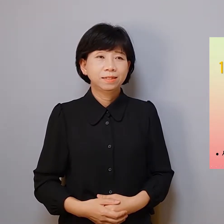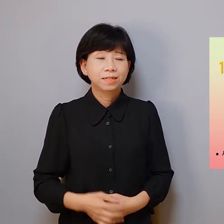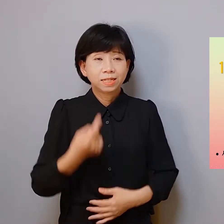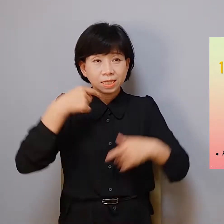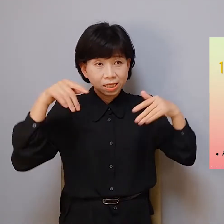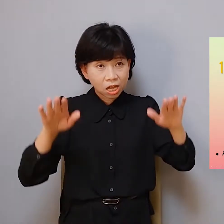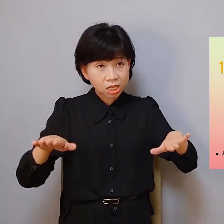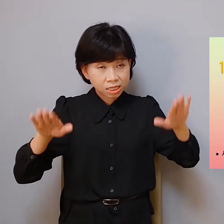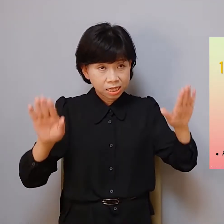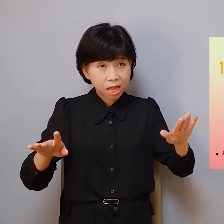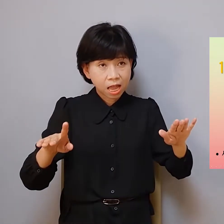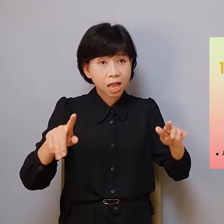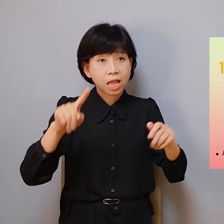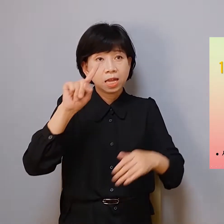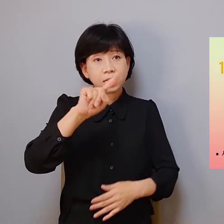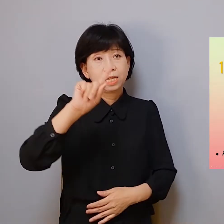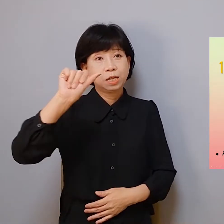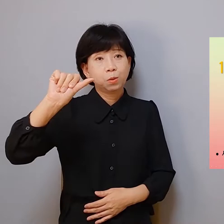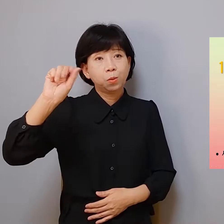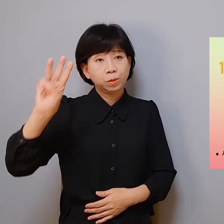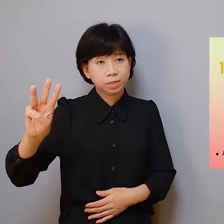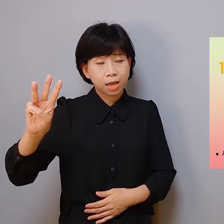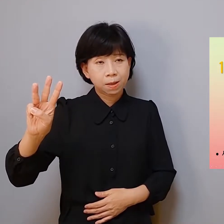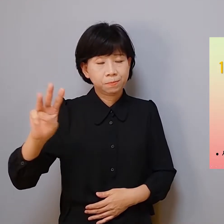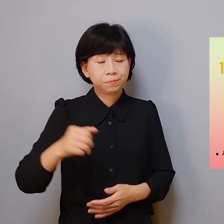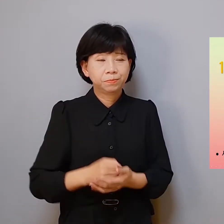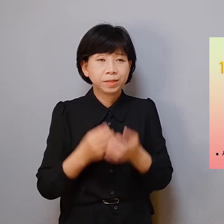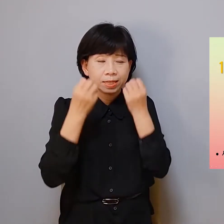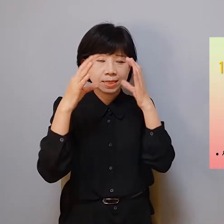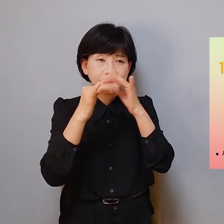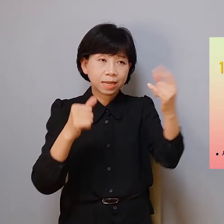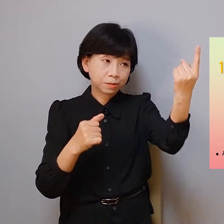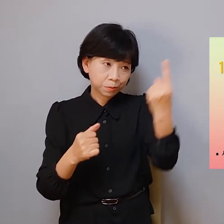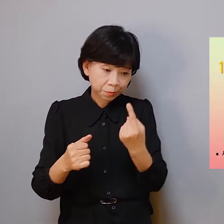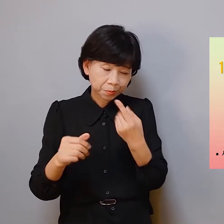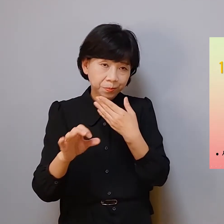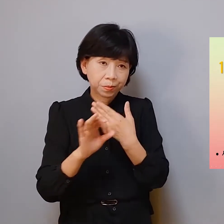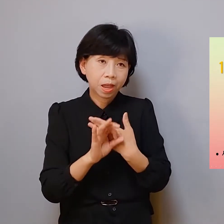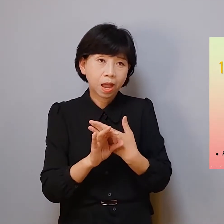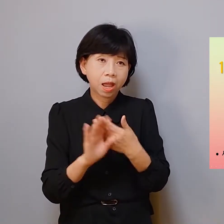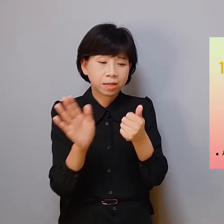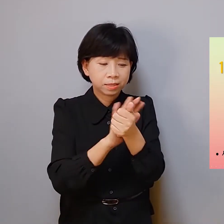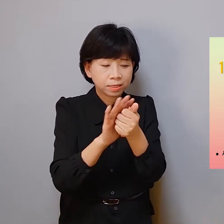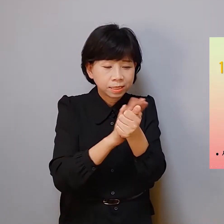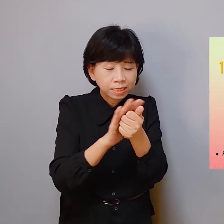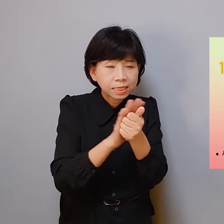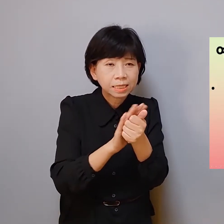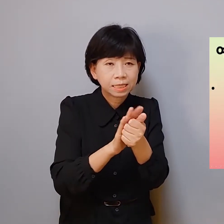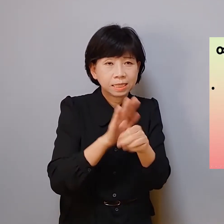우리 교회의 천사는 한 명의 새가족에게 5가지를 세번하고 있습니다.